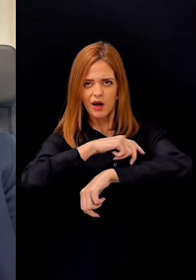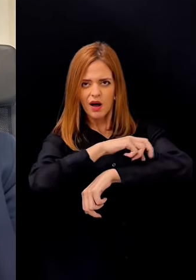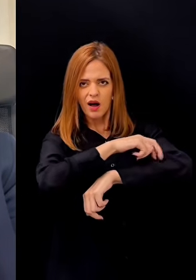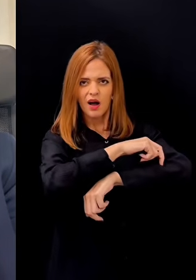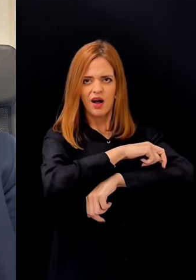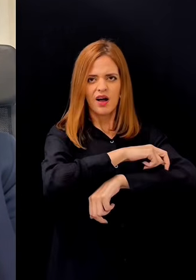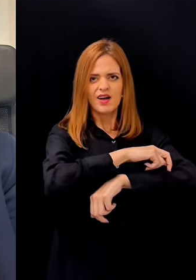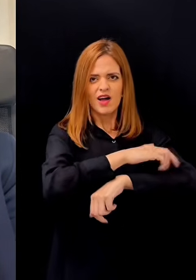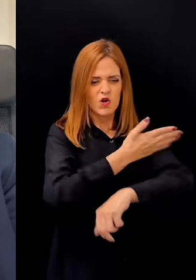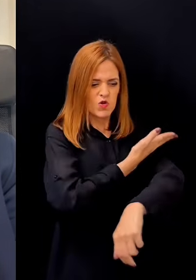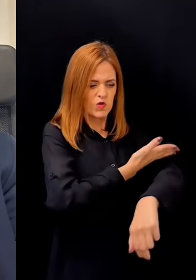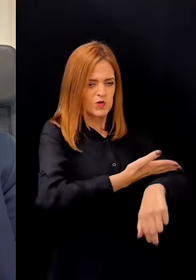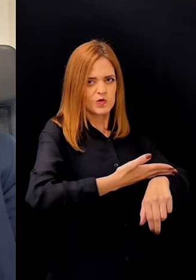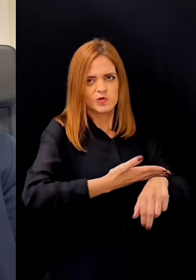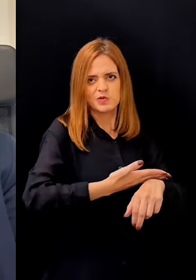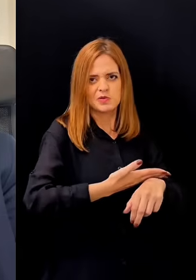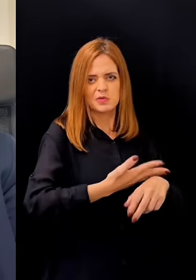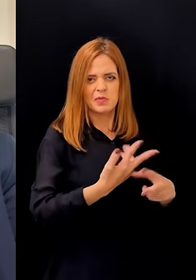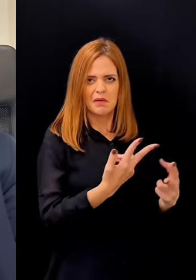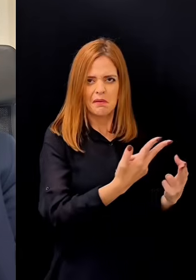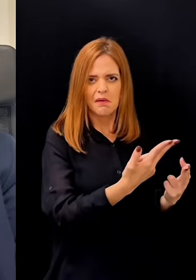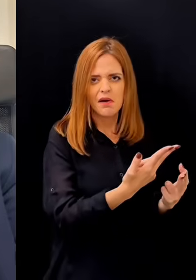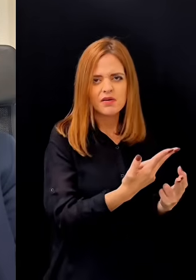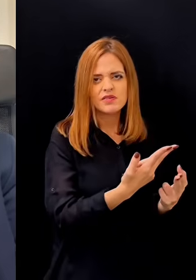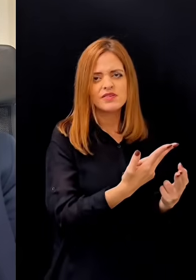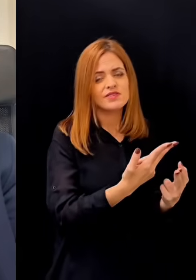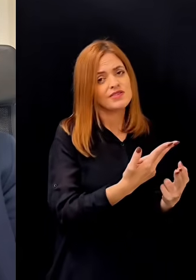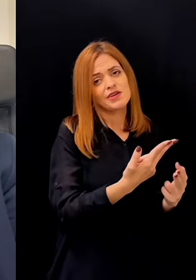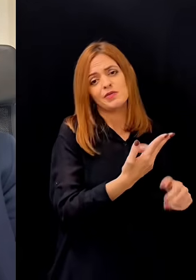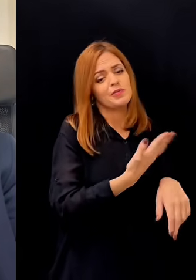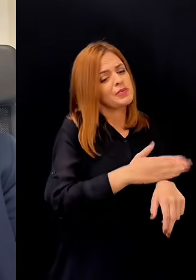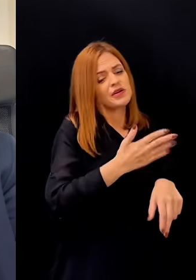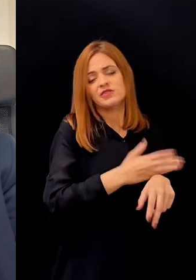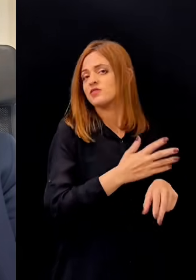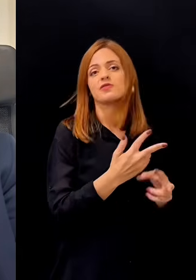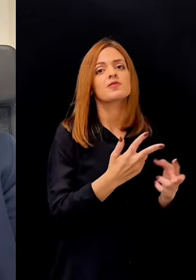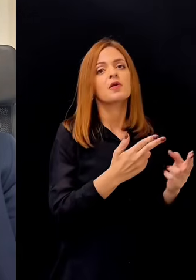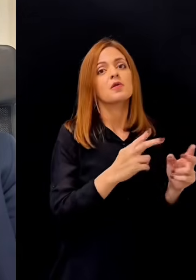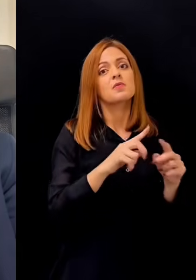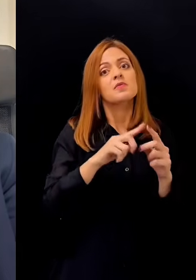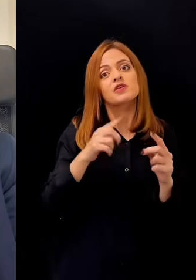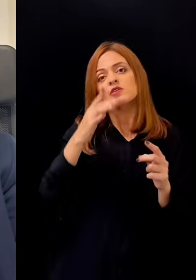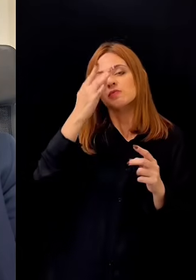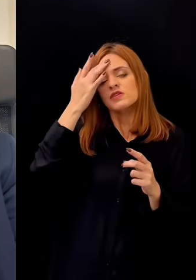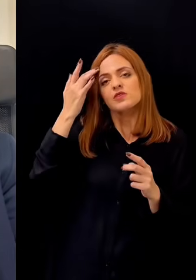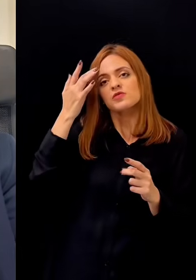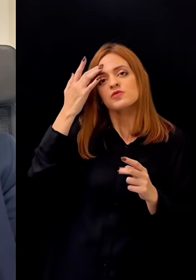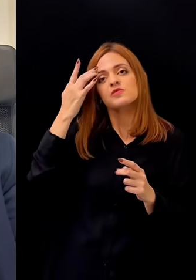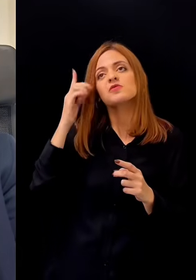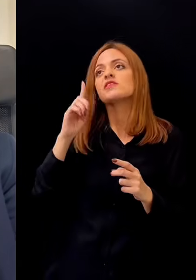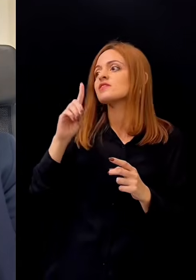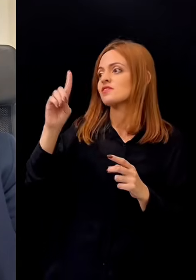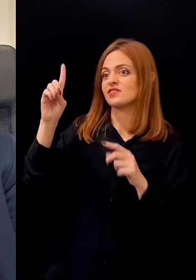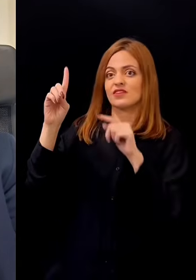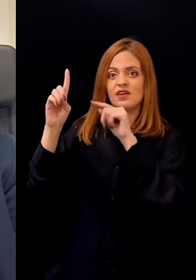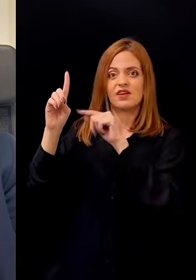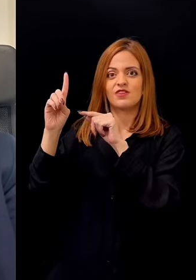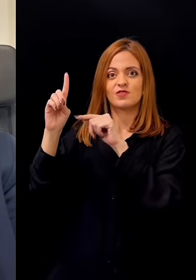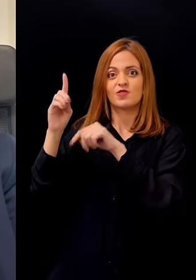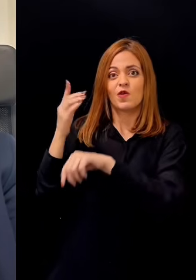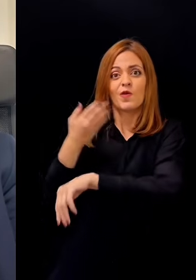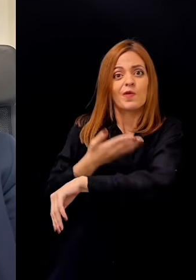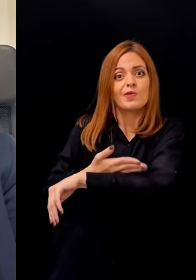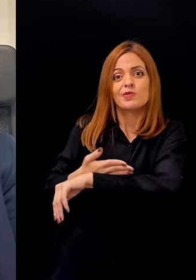é de Deus anda na moda divina, a moda do reino de Deus, que é